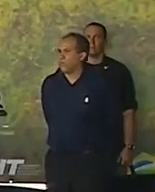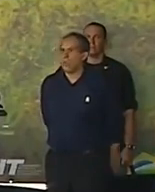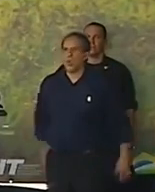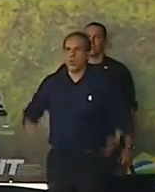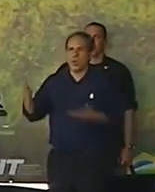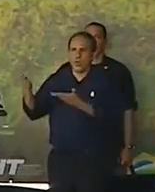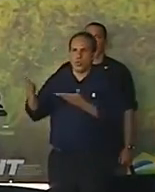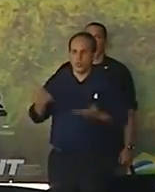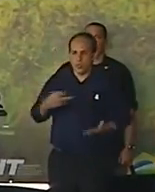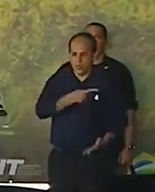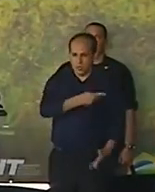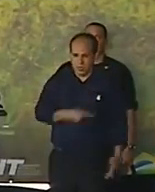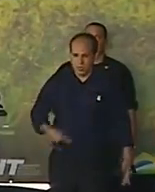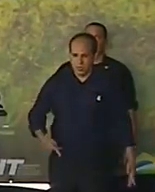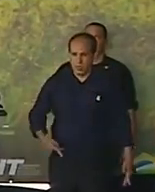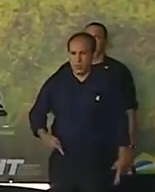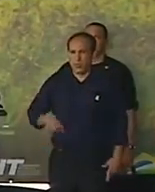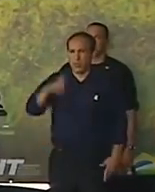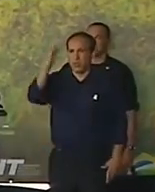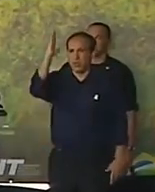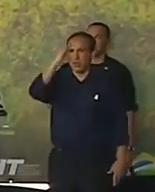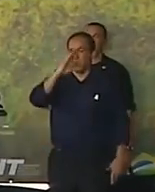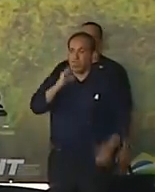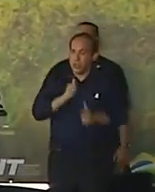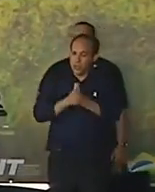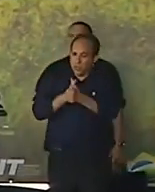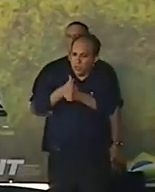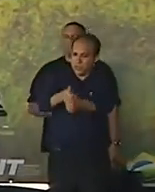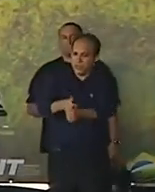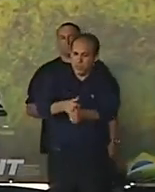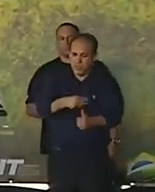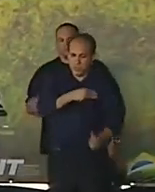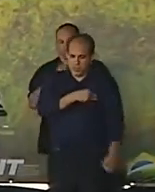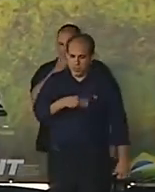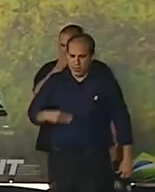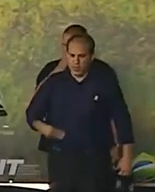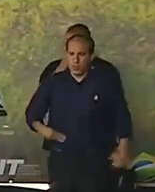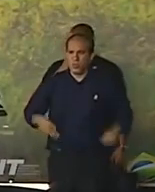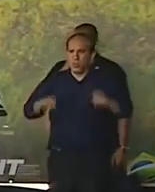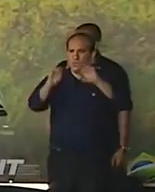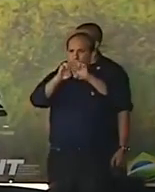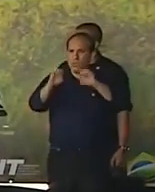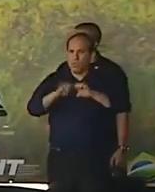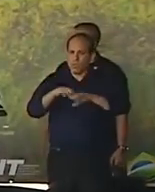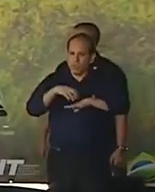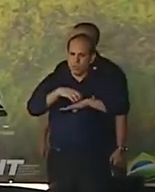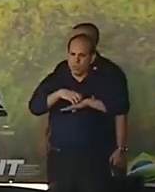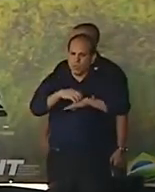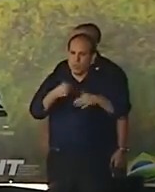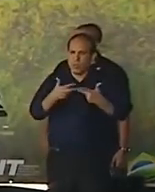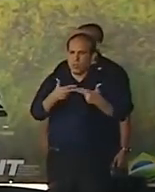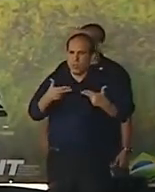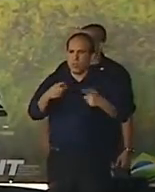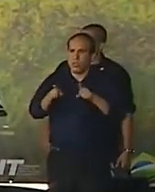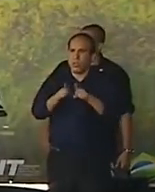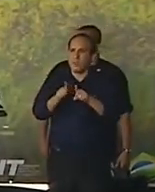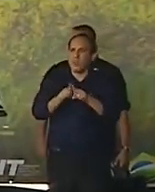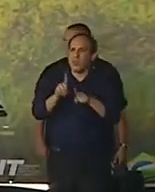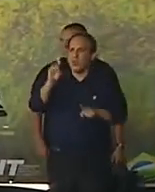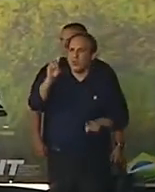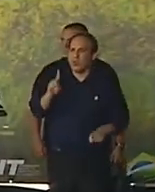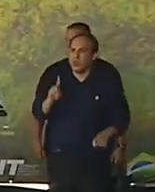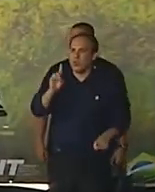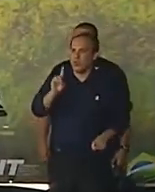Convidamos o presidente da República, acompanhado do ministro de Estado da Infraestrutura e do diretor-geral do DENIT, a